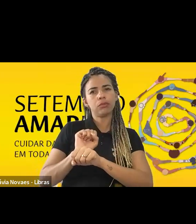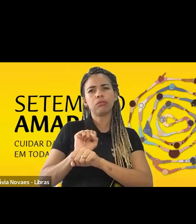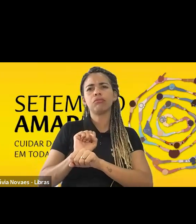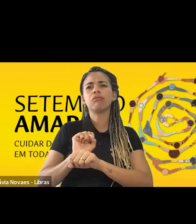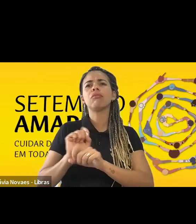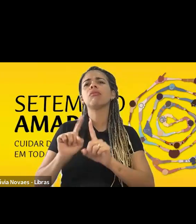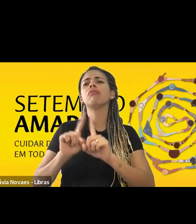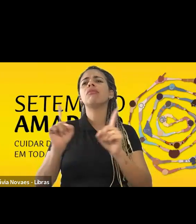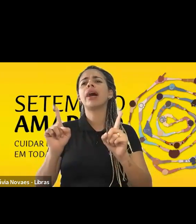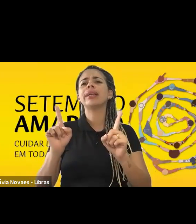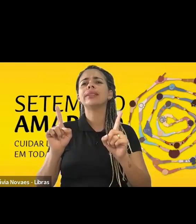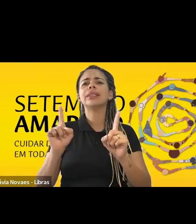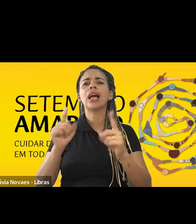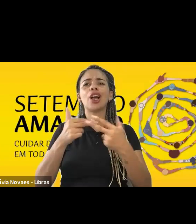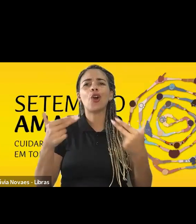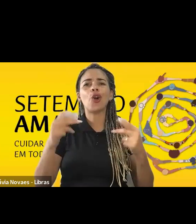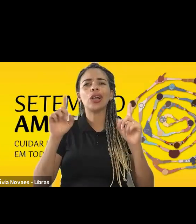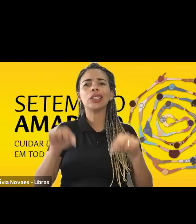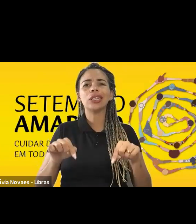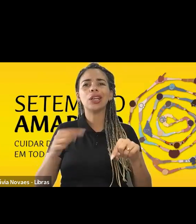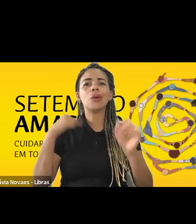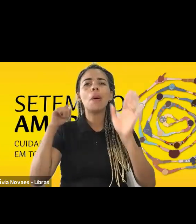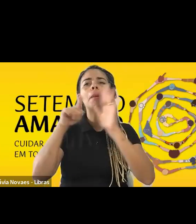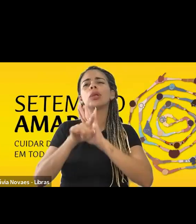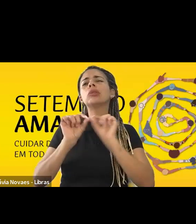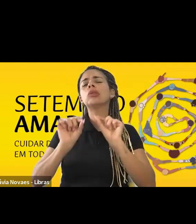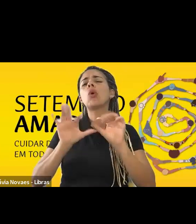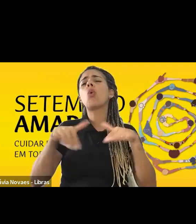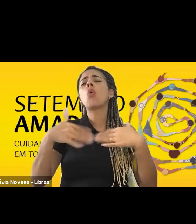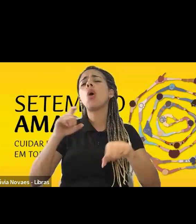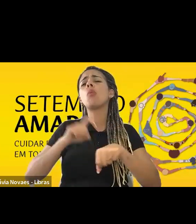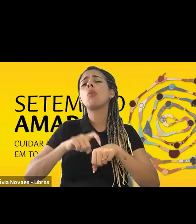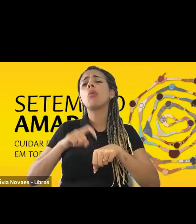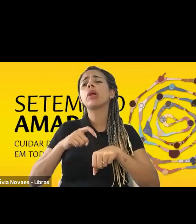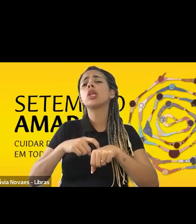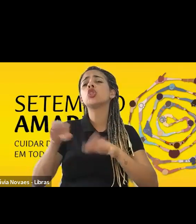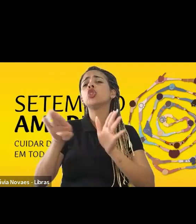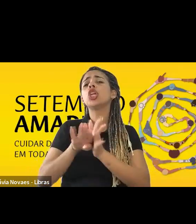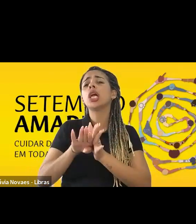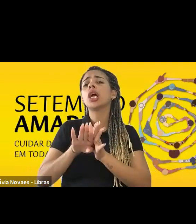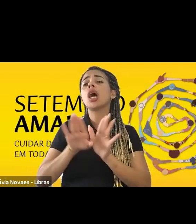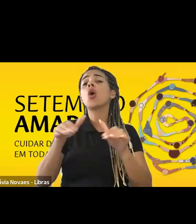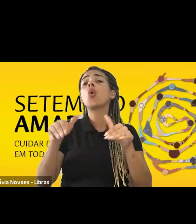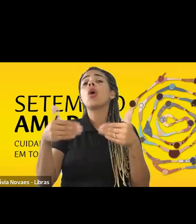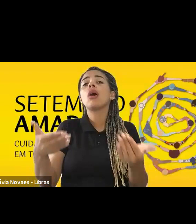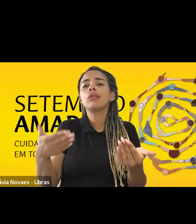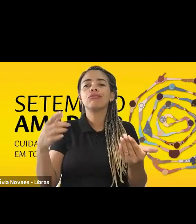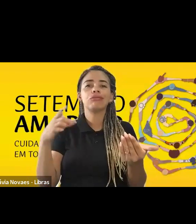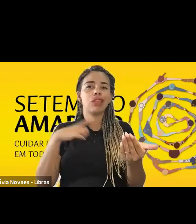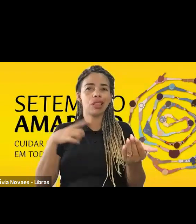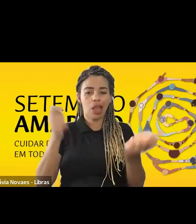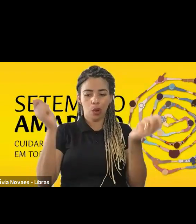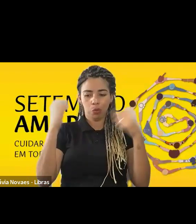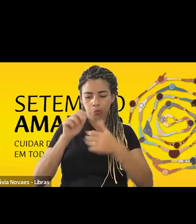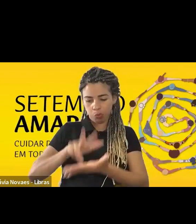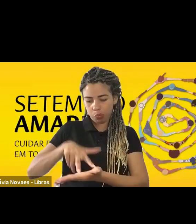se cala, ou a pergunta de milhões, é: em que momento que isso vai chegar? Quando eu terei autonomia plena